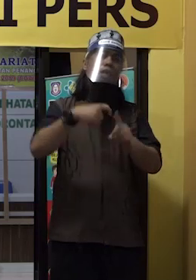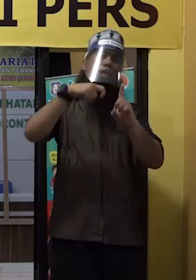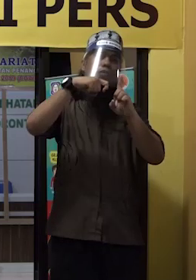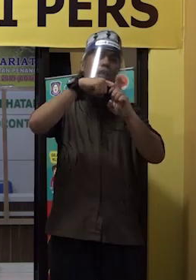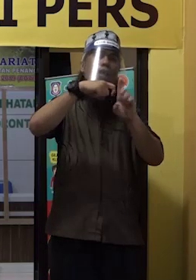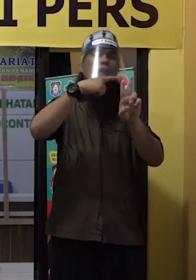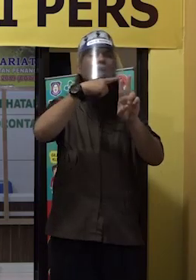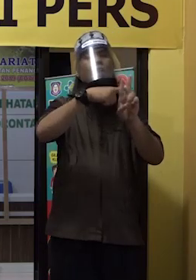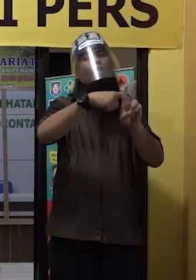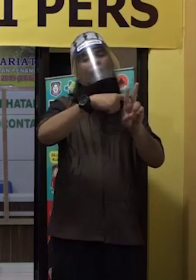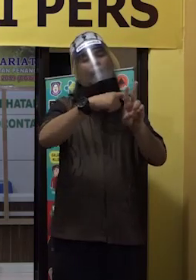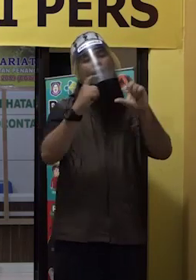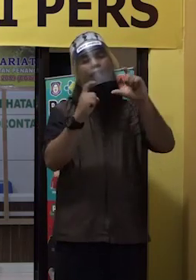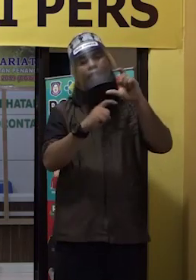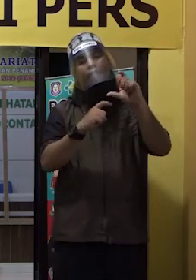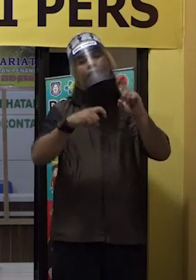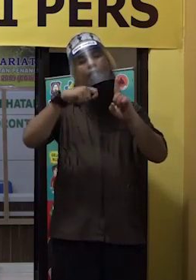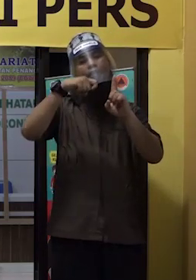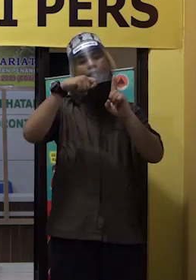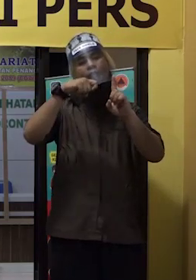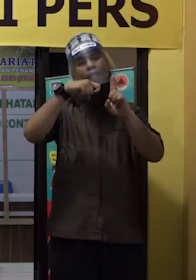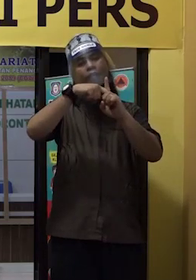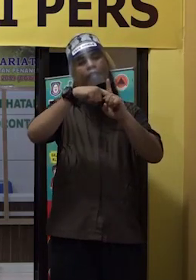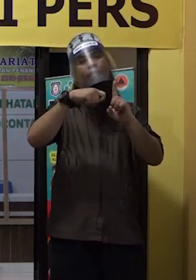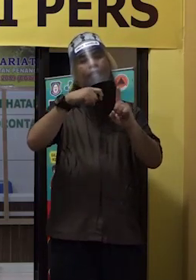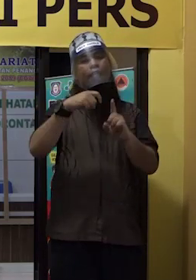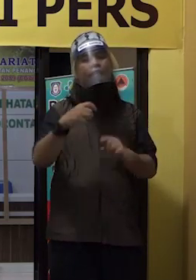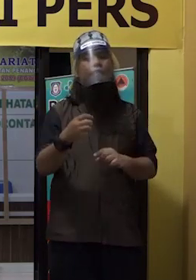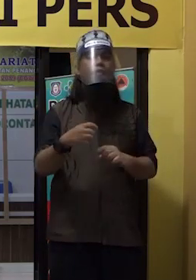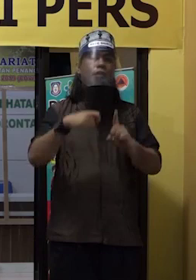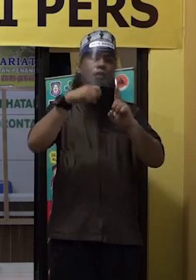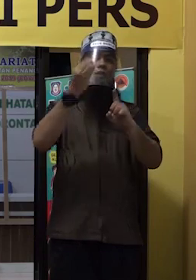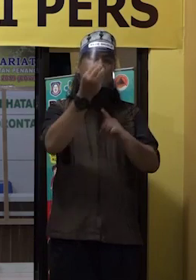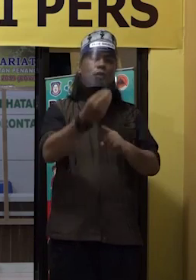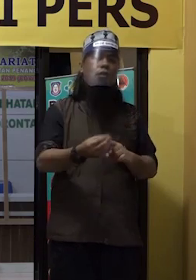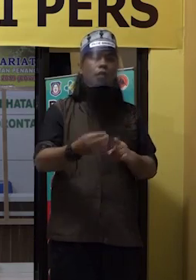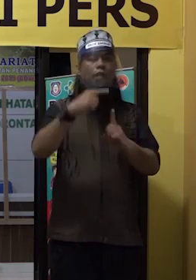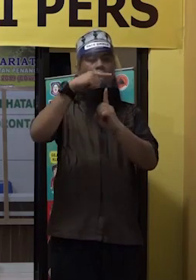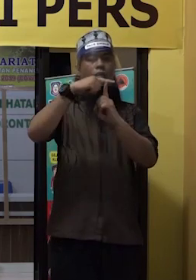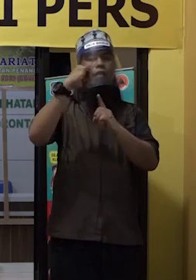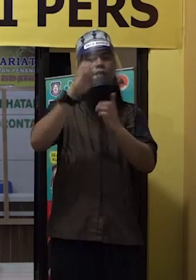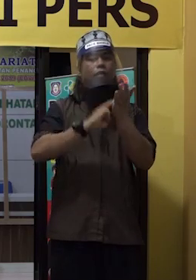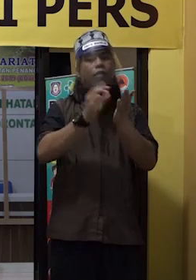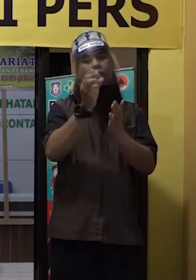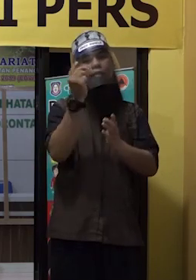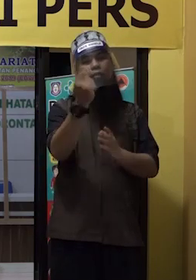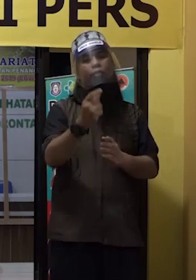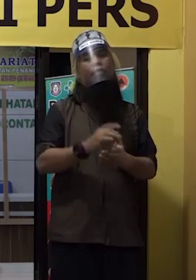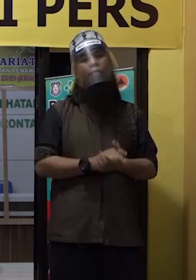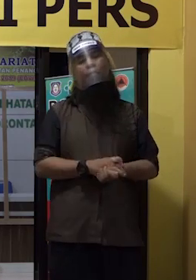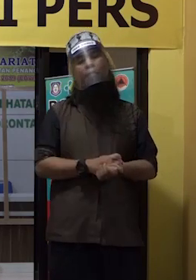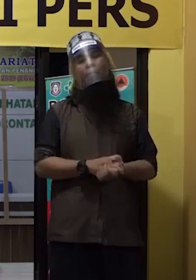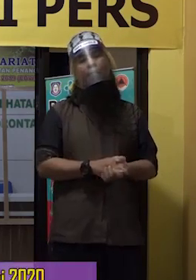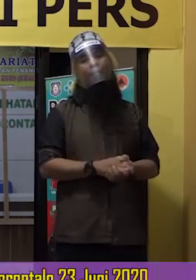Selatan, Kota Kecamatan Kota Timur, Kota Gorontalo. Pasien